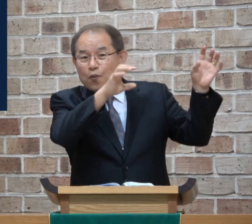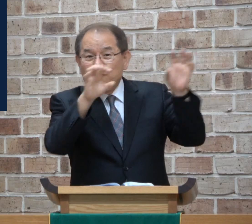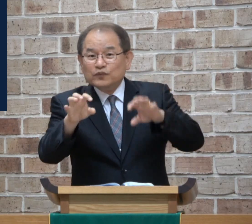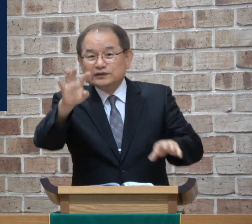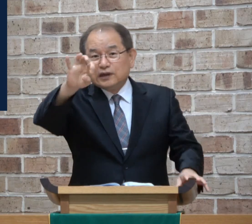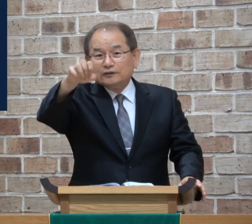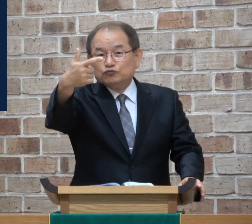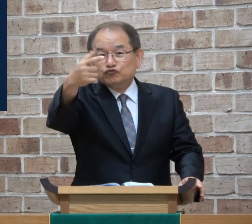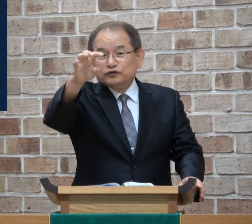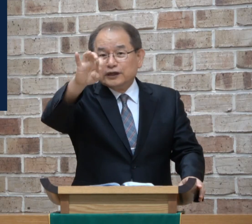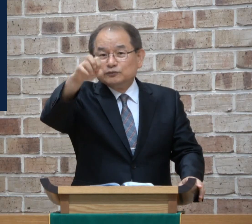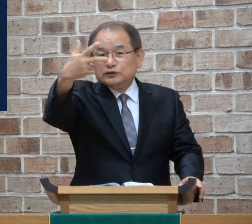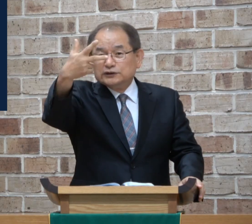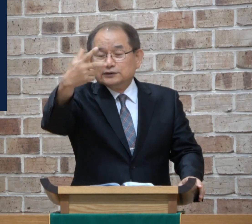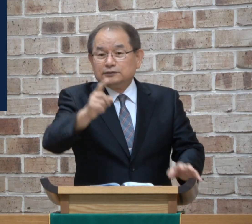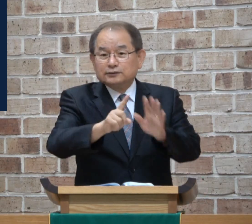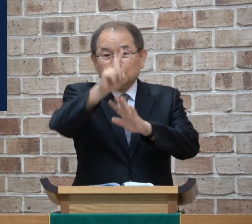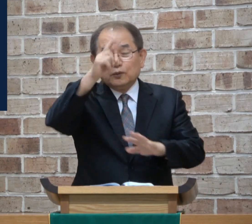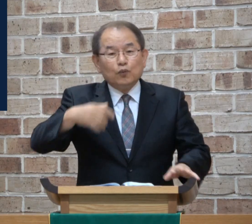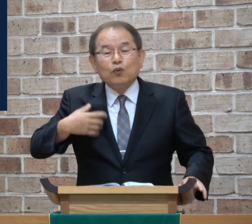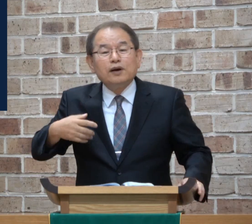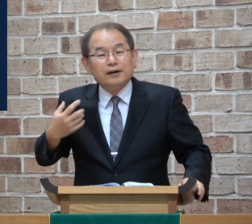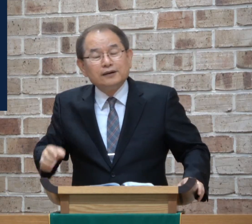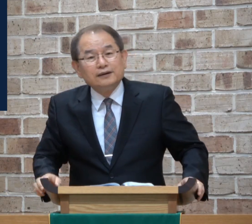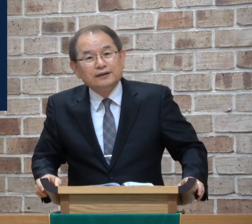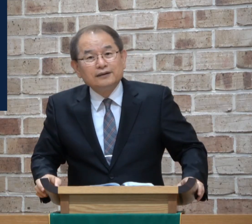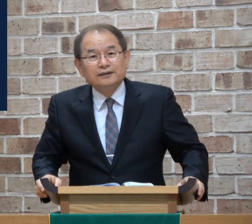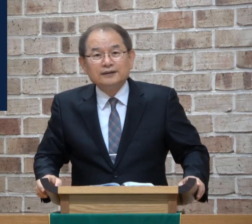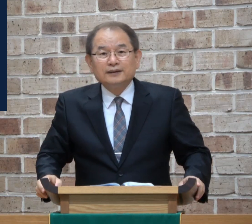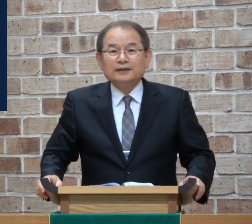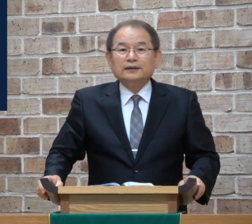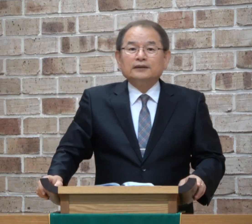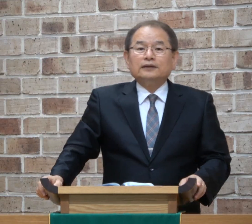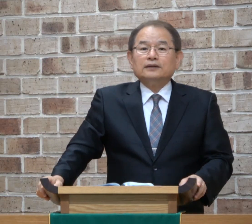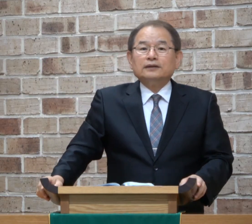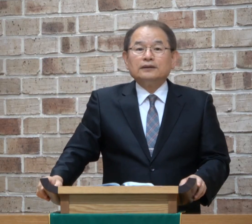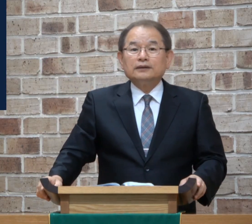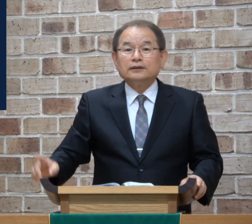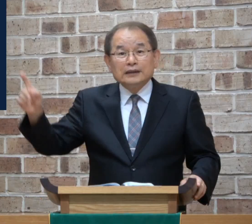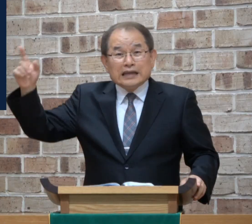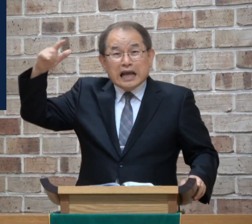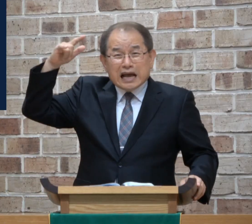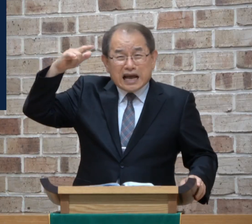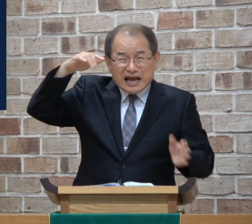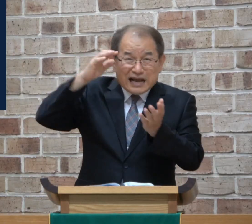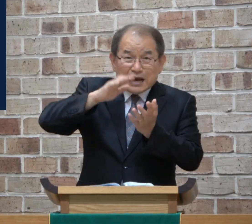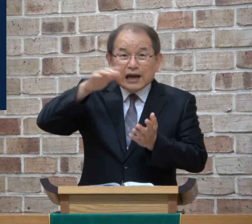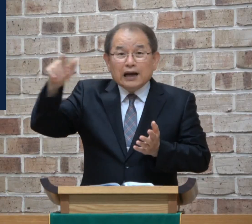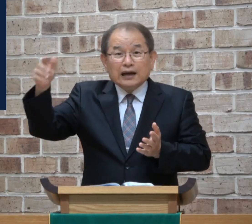아마 우리도 어쩌면 유럽과 같이 47도의 기온을 육박하는 그런 때가 올 수도 있을 것 같습니다.